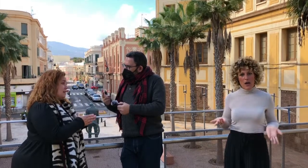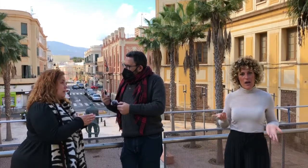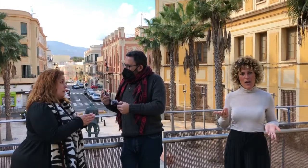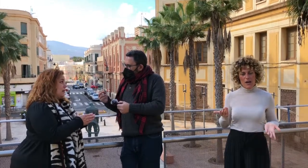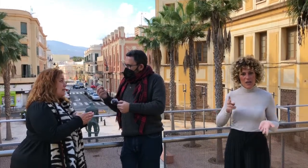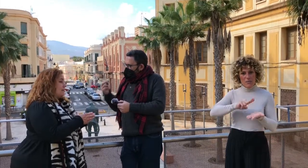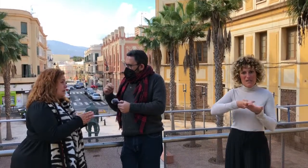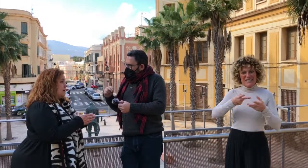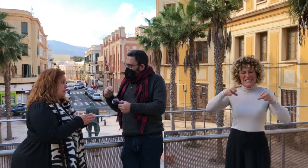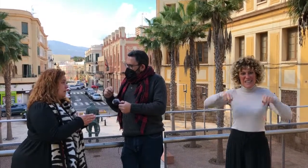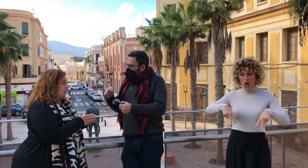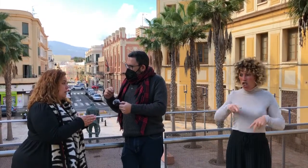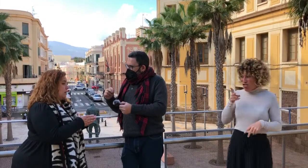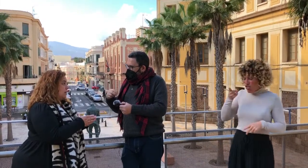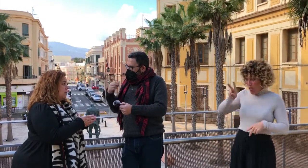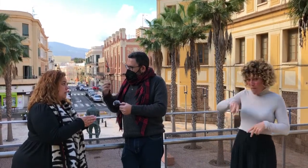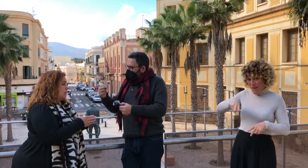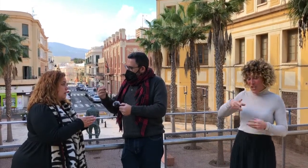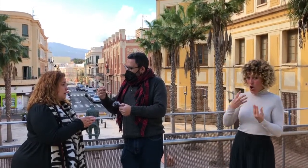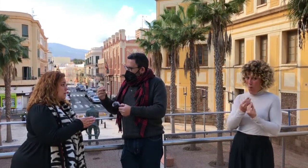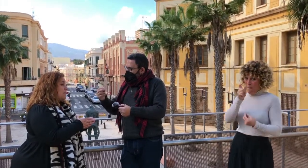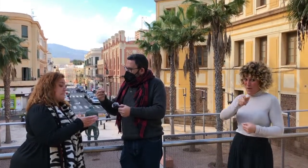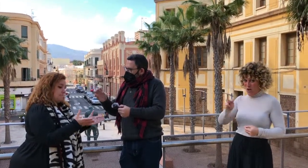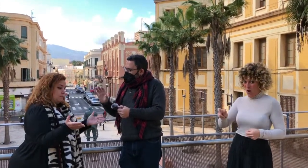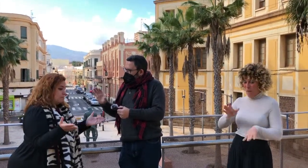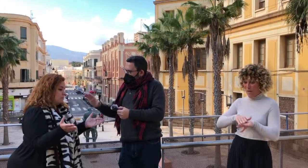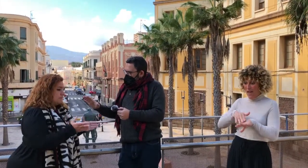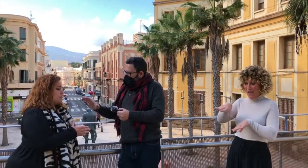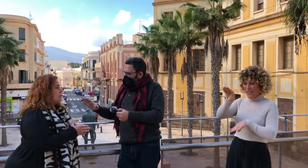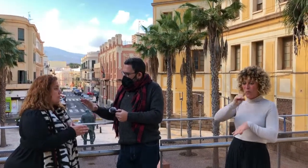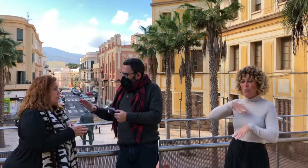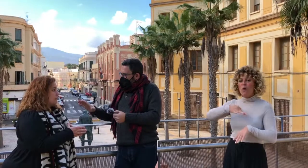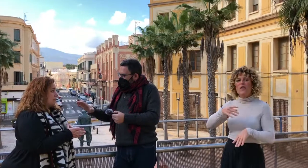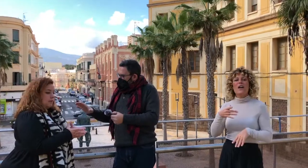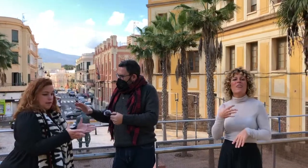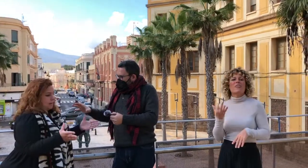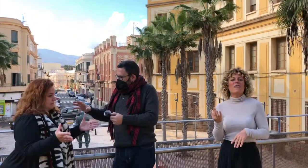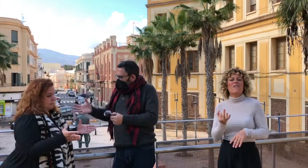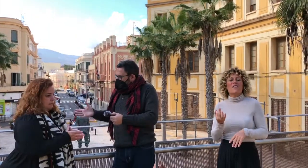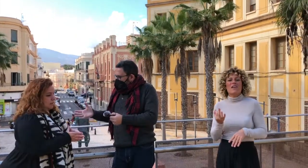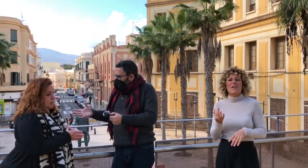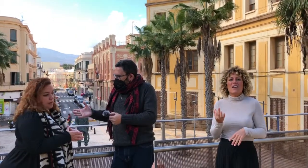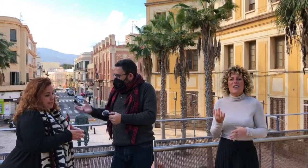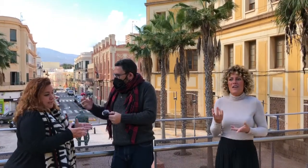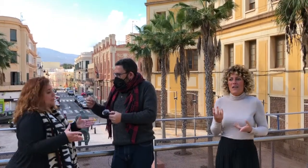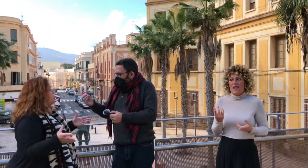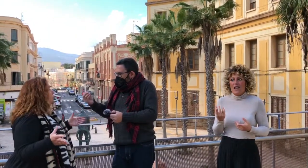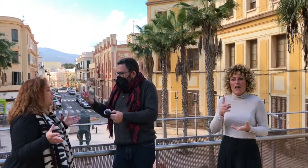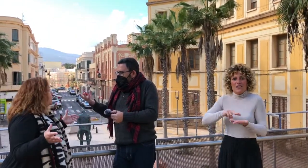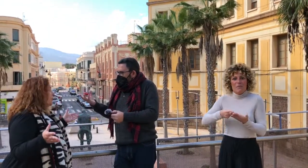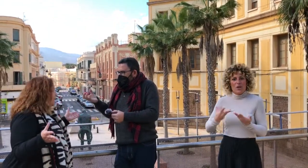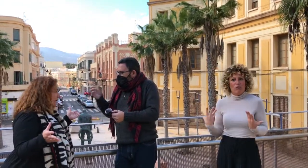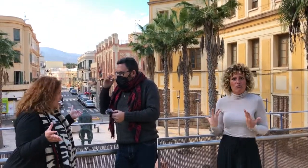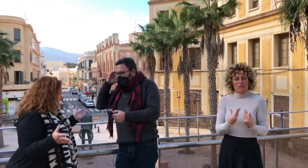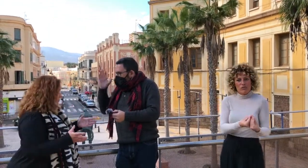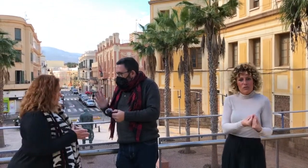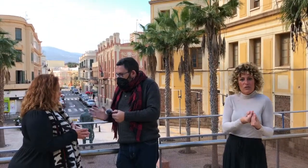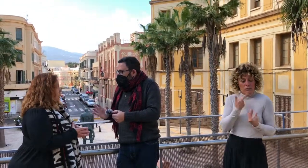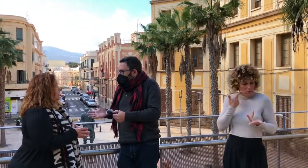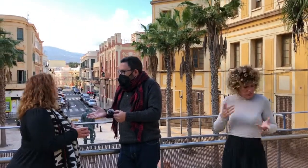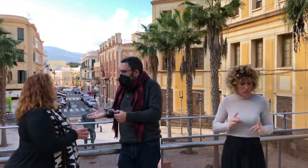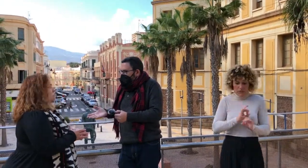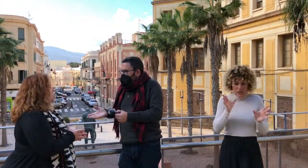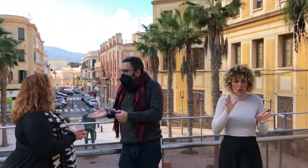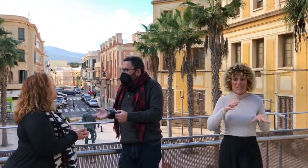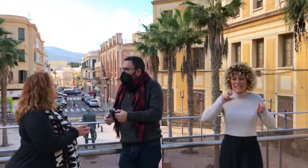2 meses tarde. Con personas que para poder entender tienen que echar mano de vosotros. Que si nosotras no entienden nada. Sois sus